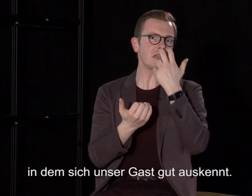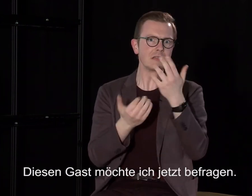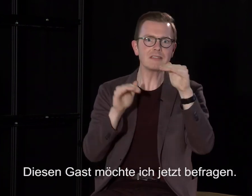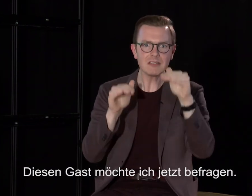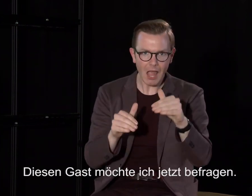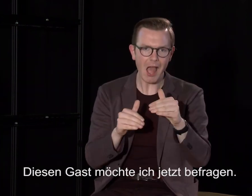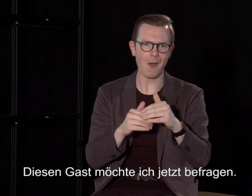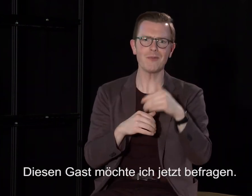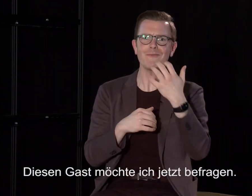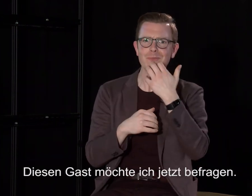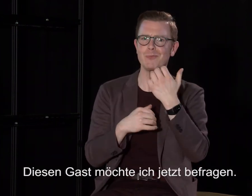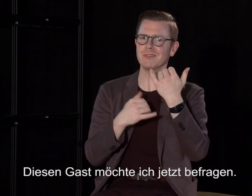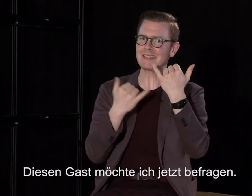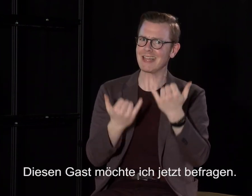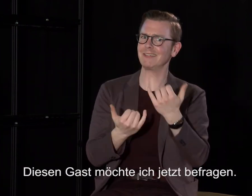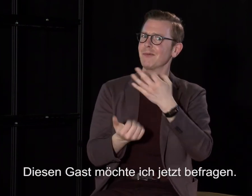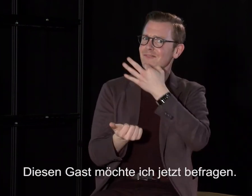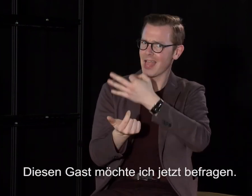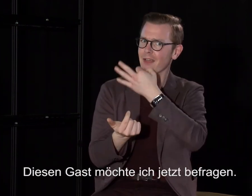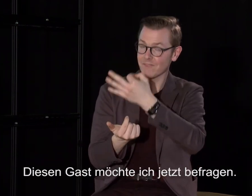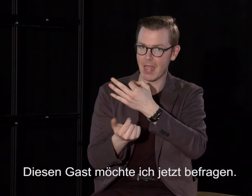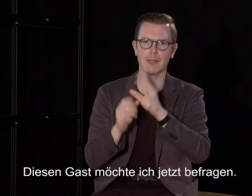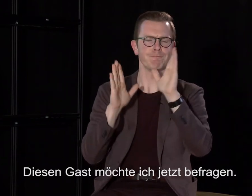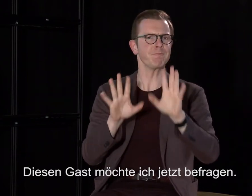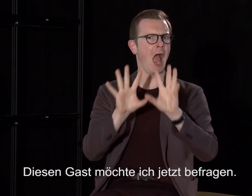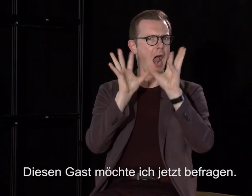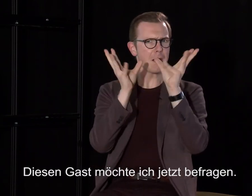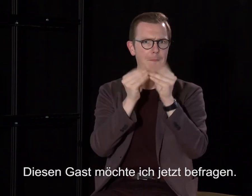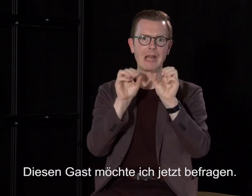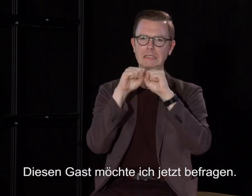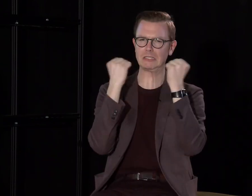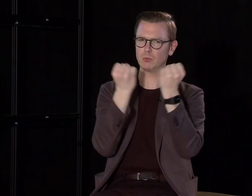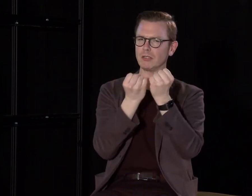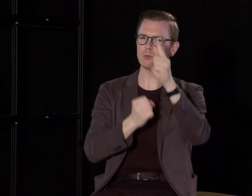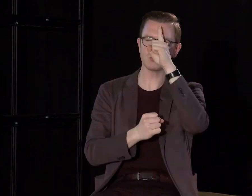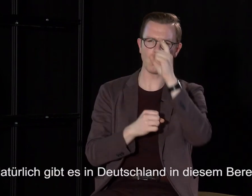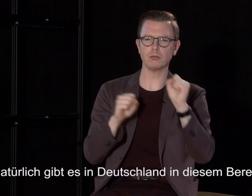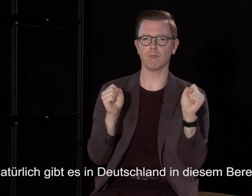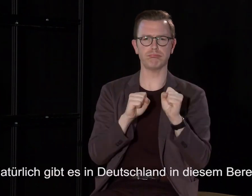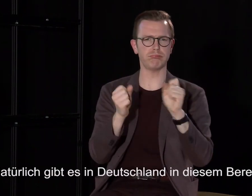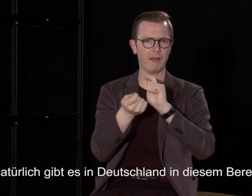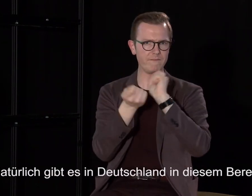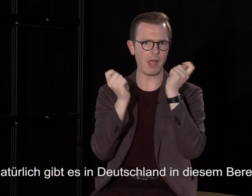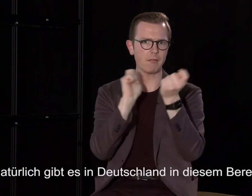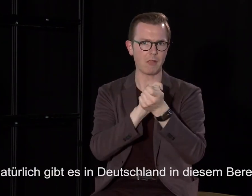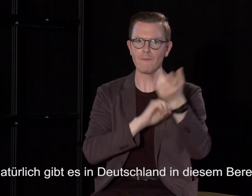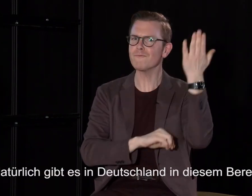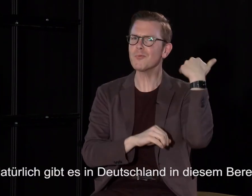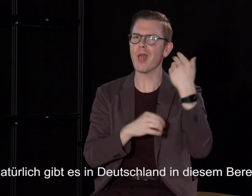jetzt einen Gast da, den ich natürlich jetzt befragen möchte. Und es gibt natürlich in Deutschland eine